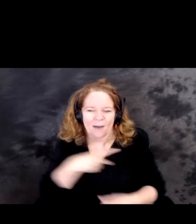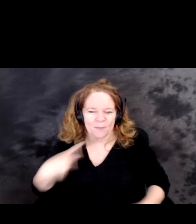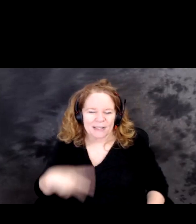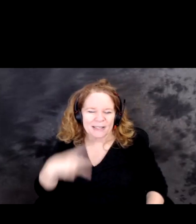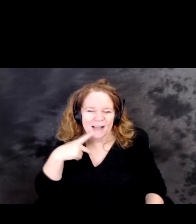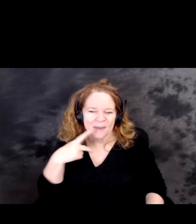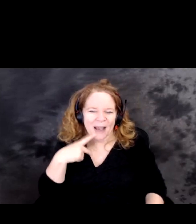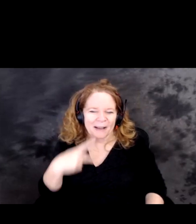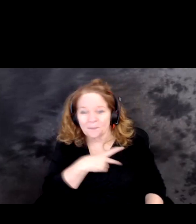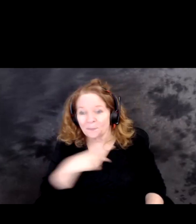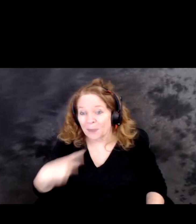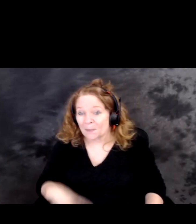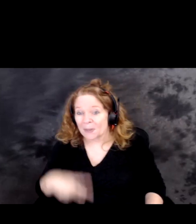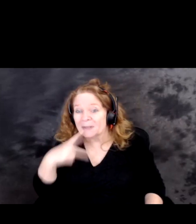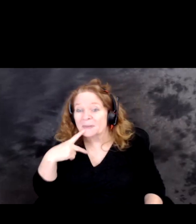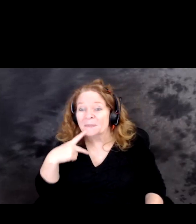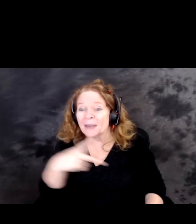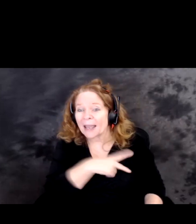Peggy,